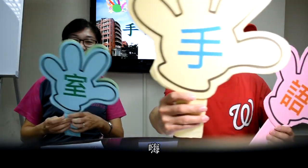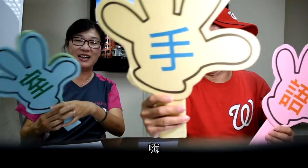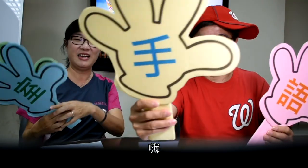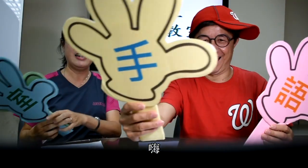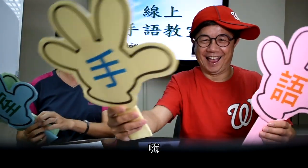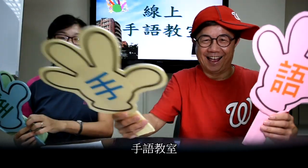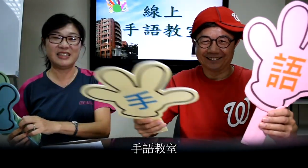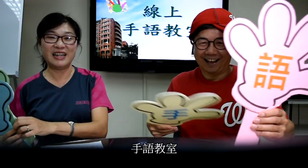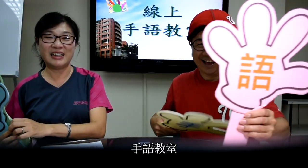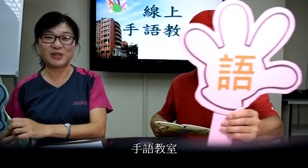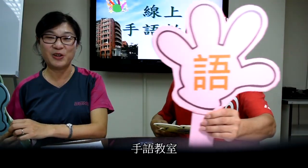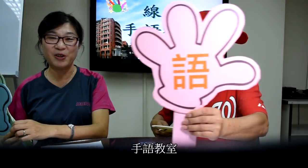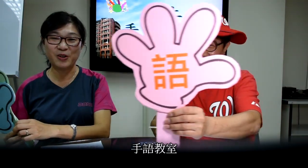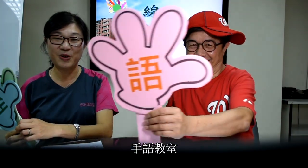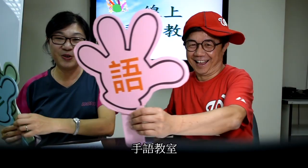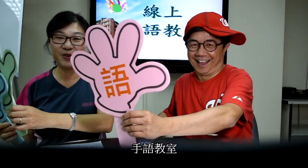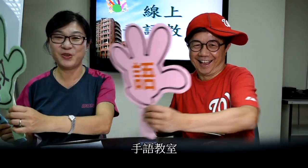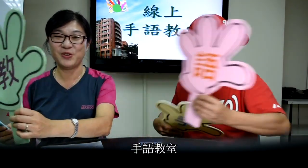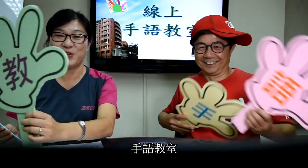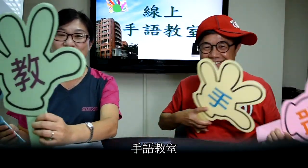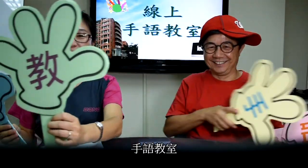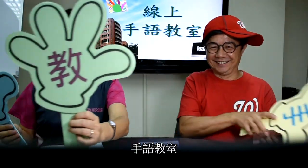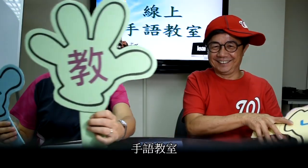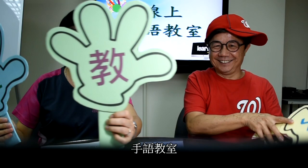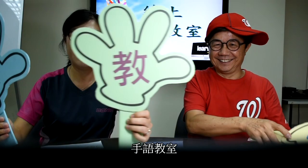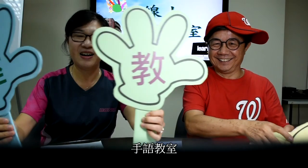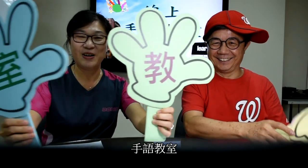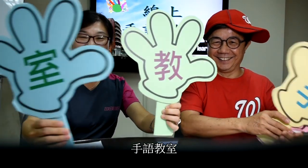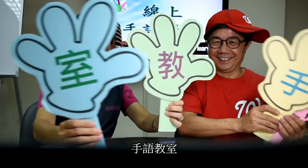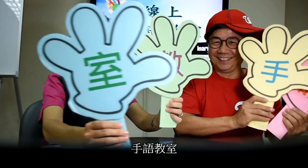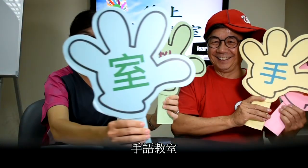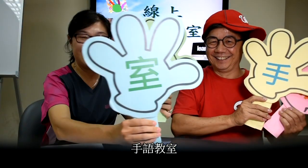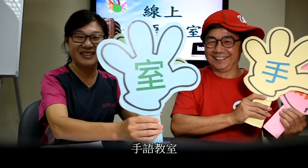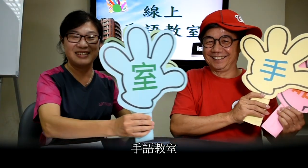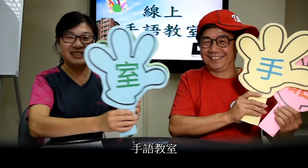嗨，线手语教室，